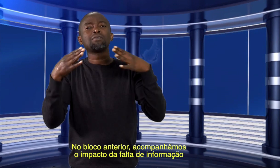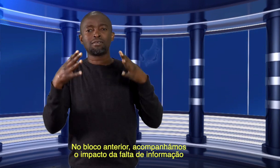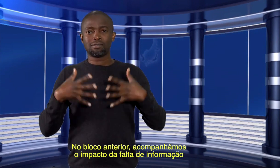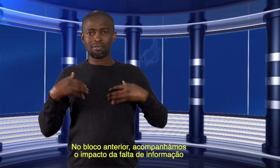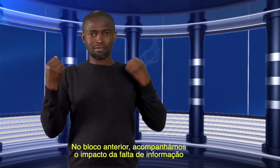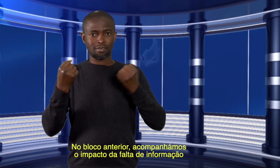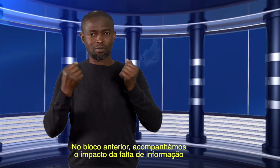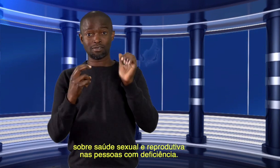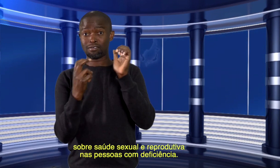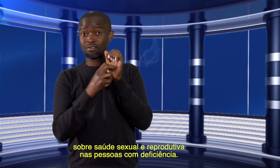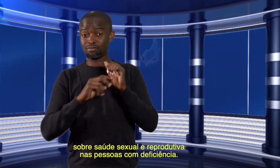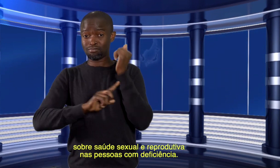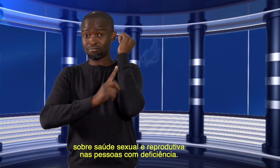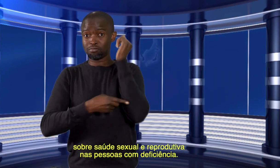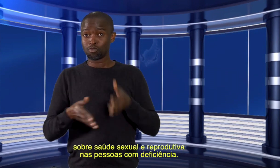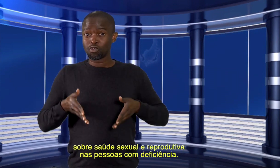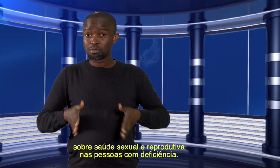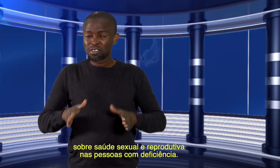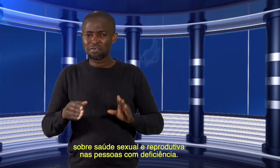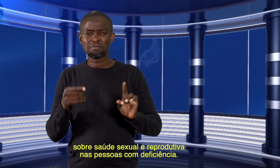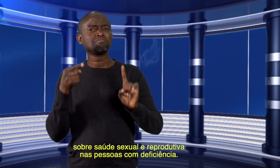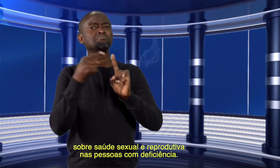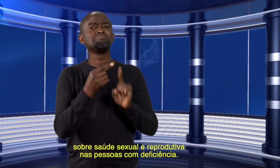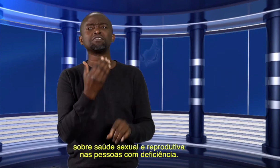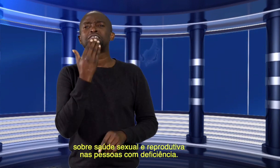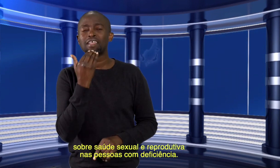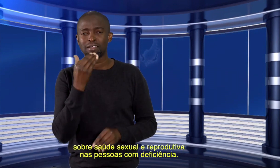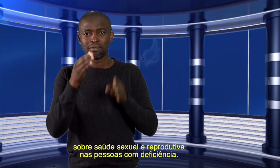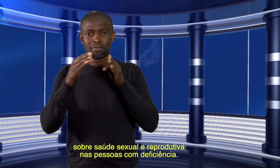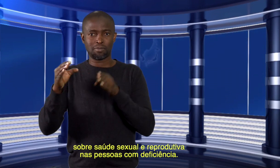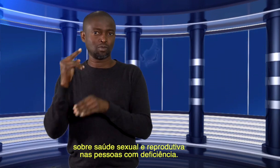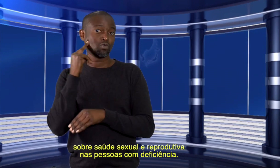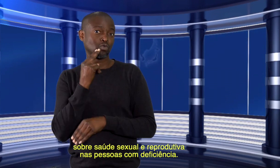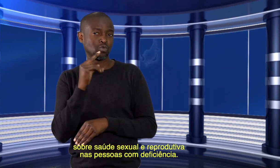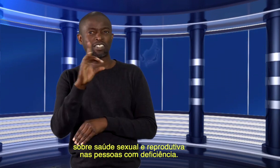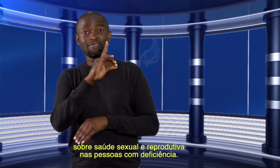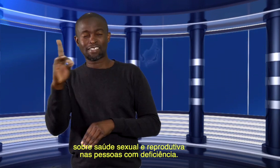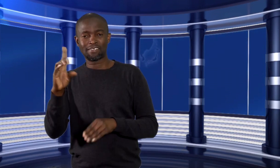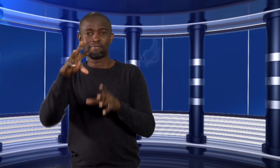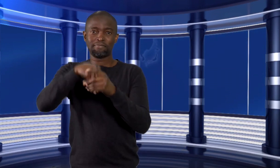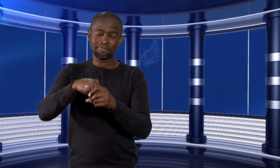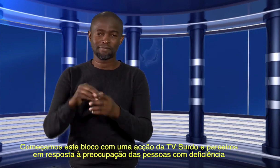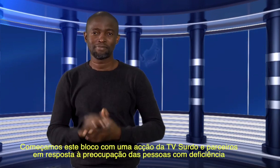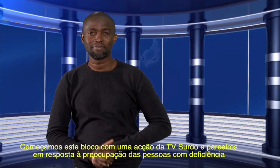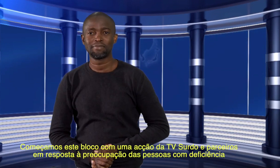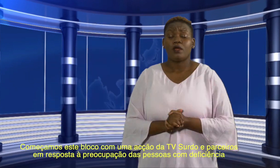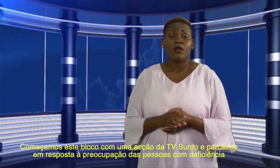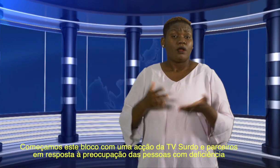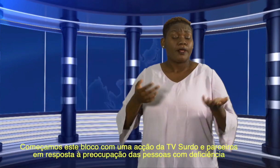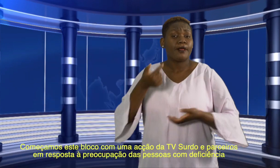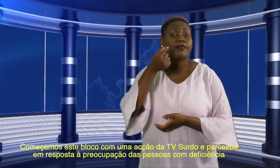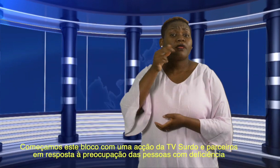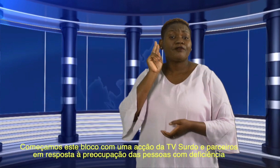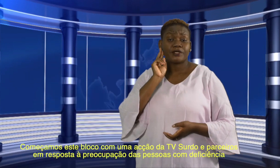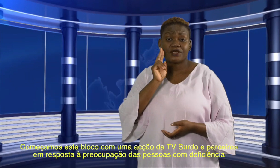falta de informação sobre saúde sexual e reprodutiva nas pessoas com deficiência. Começamos